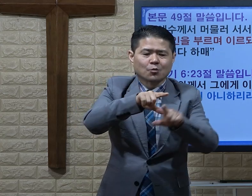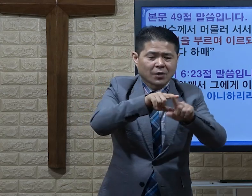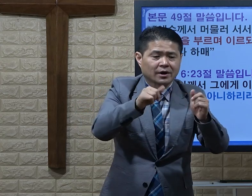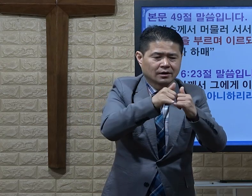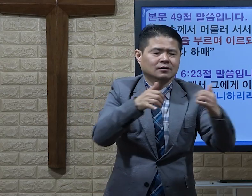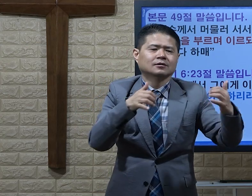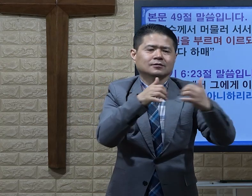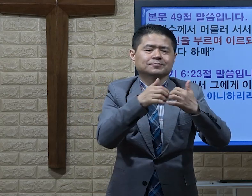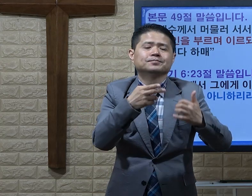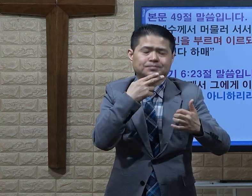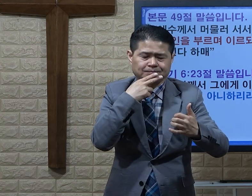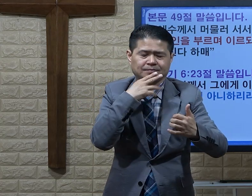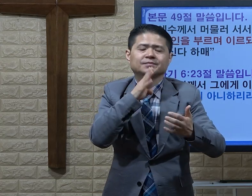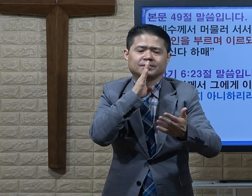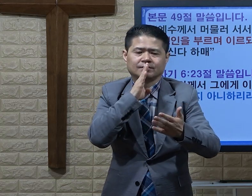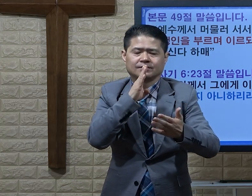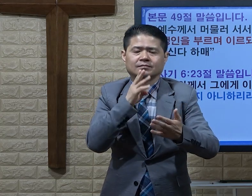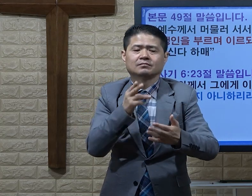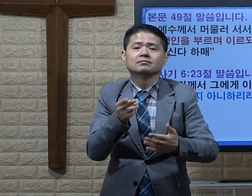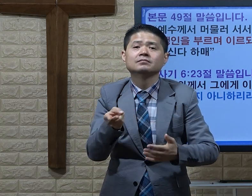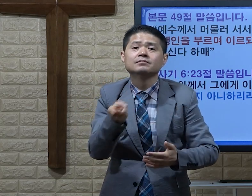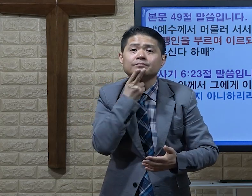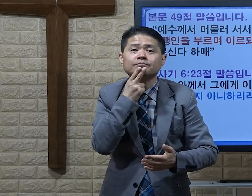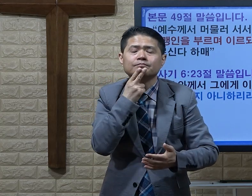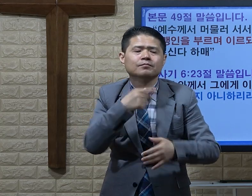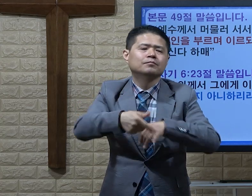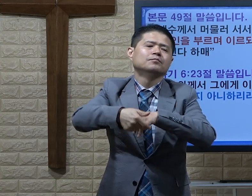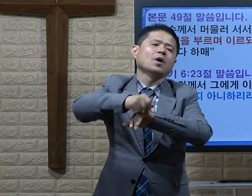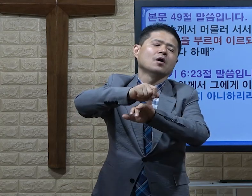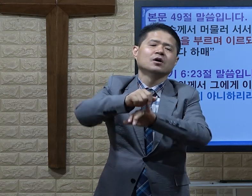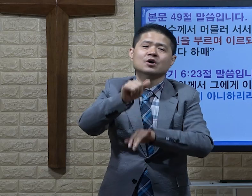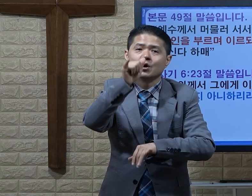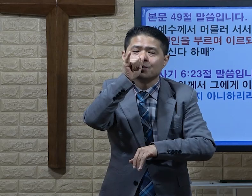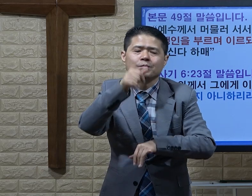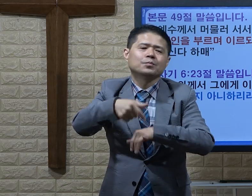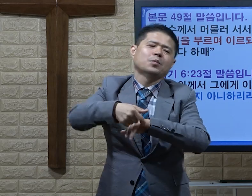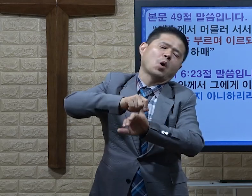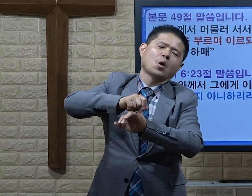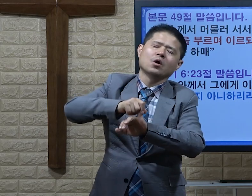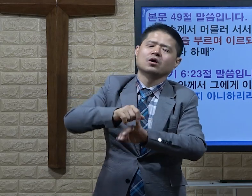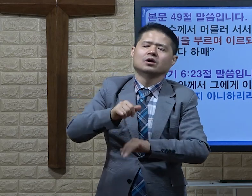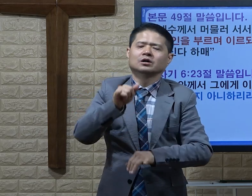보통 사람들은 전쟁이 없다고 하지만, 그것이 오히려 역전될 수 있는 거죠.